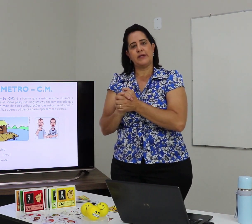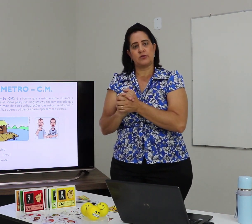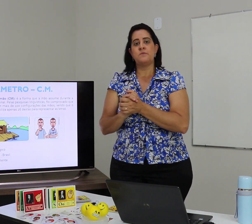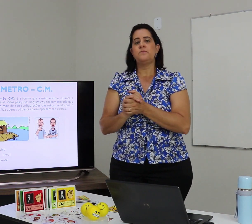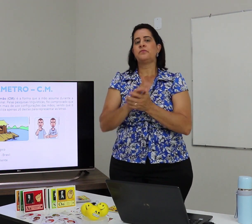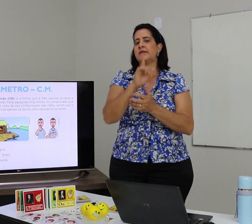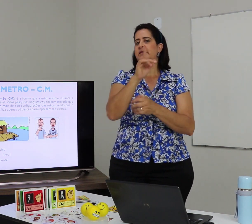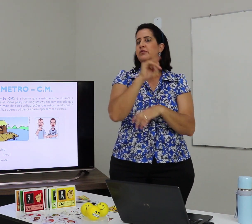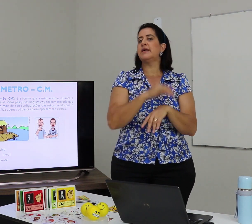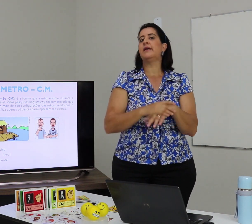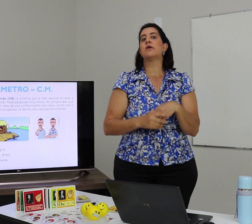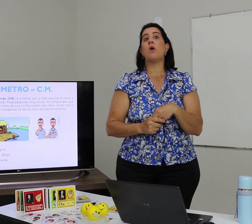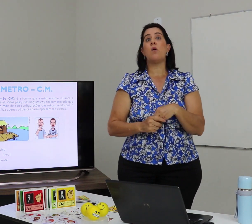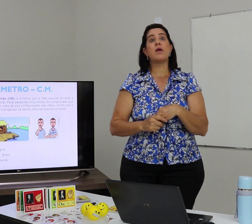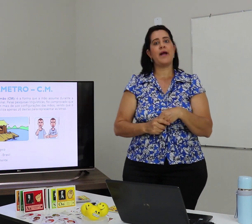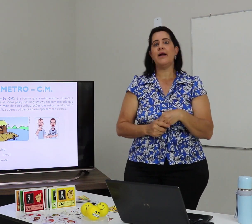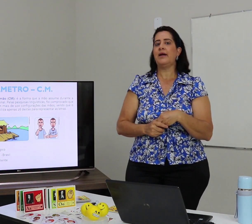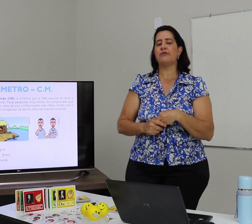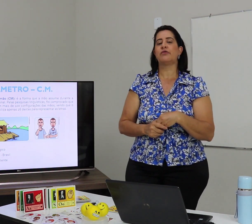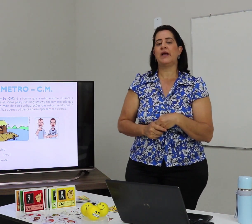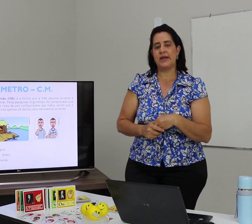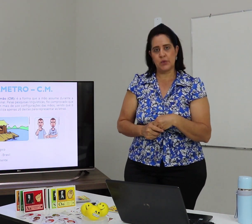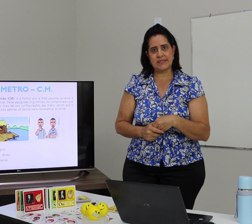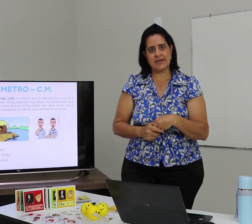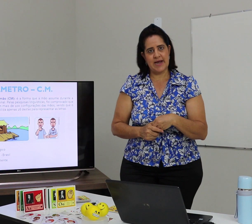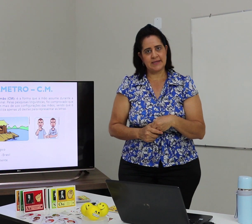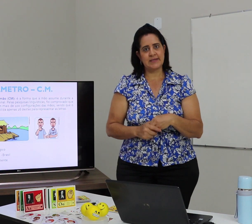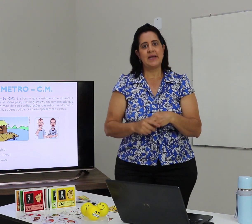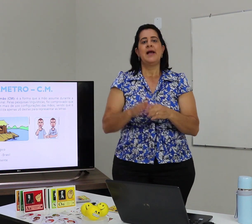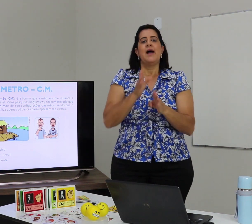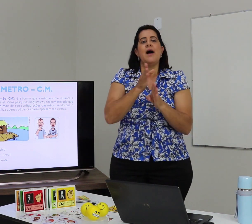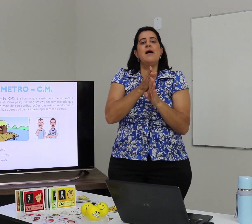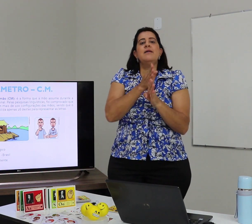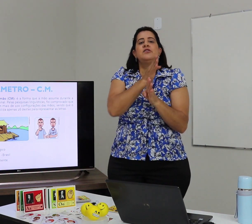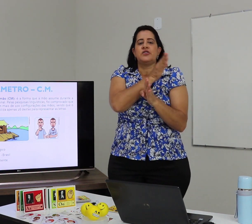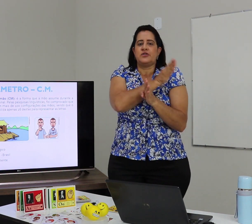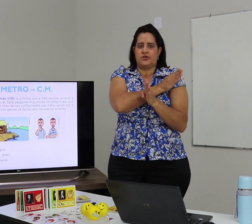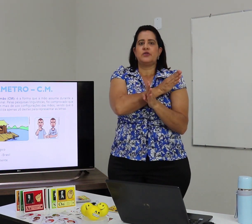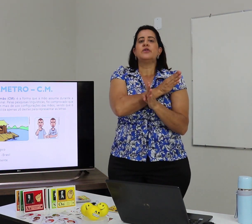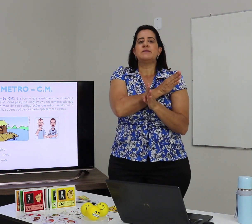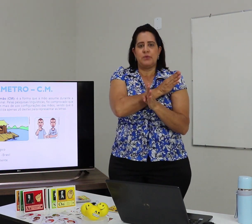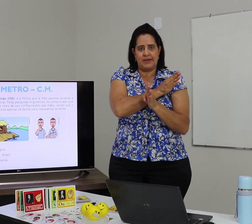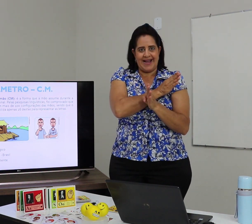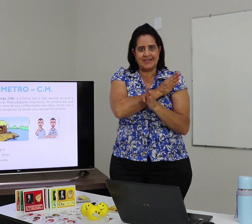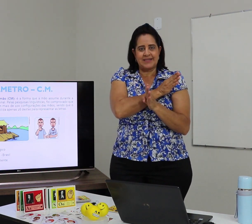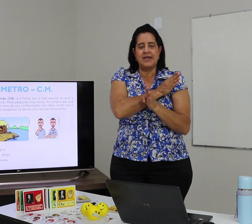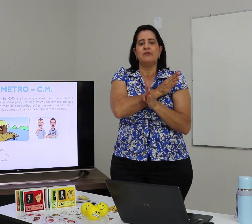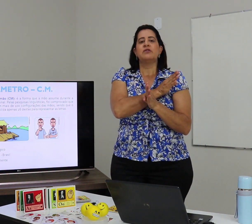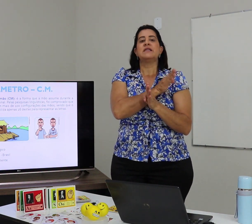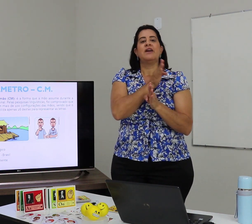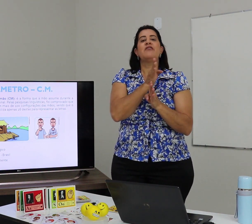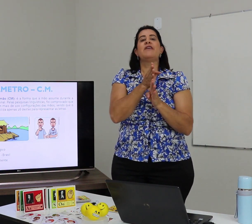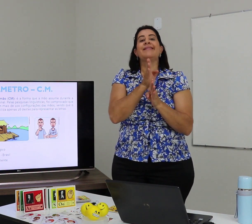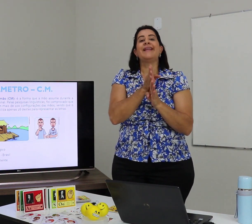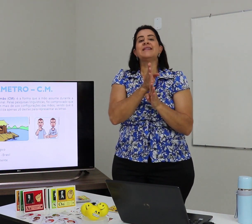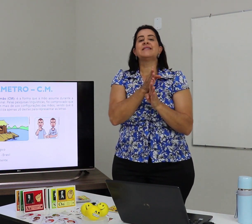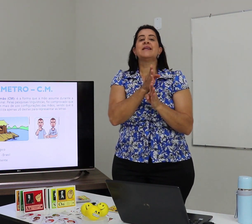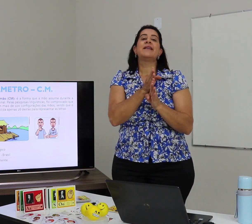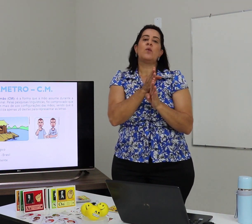isso. Se você ler qualquer livro da língua de sinais antes de 2010, você vai ver até